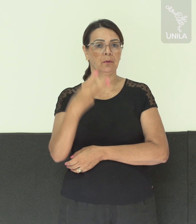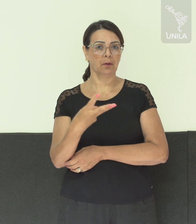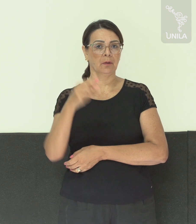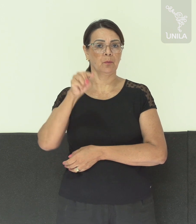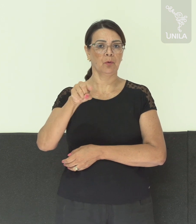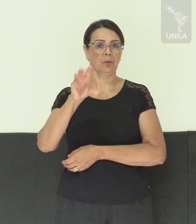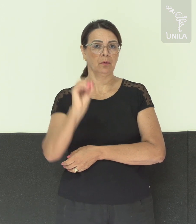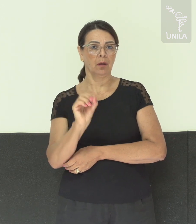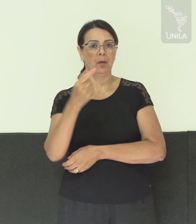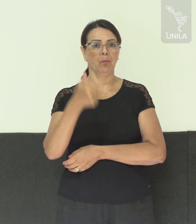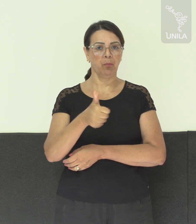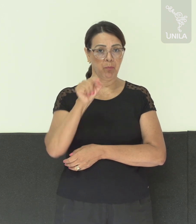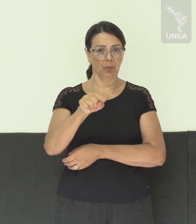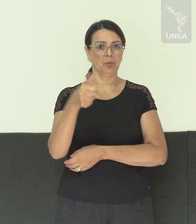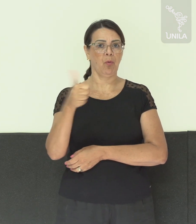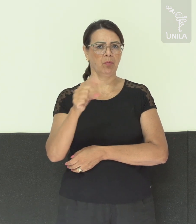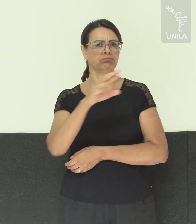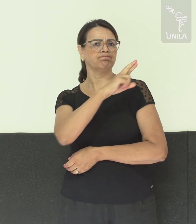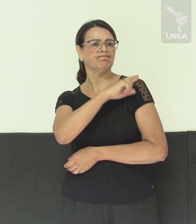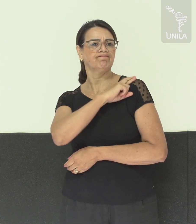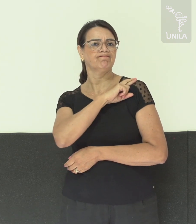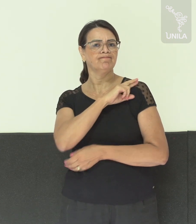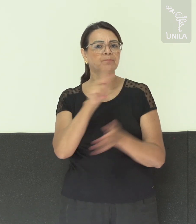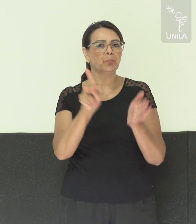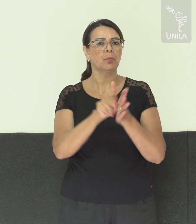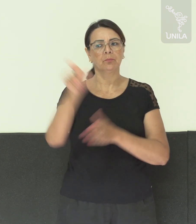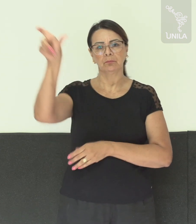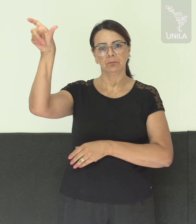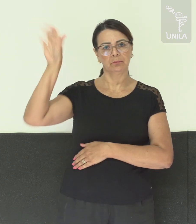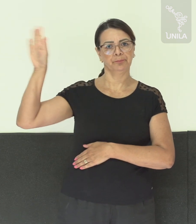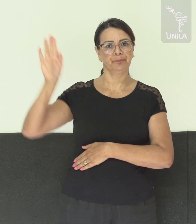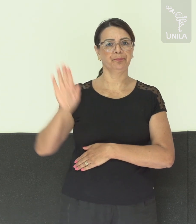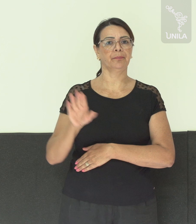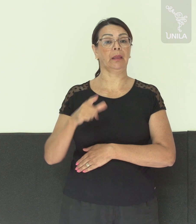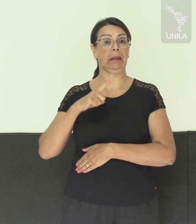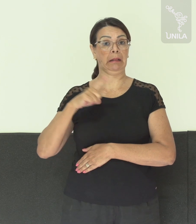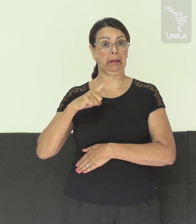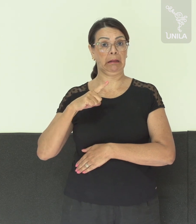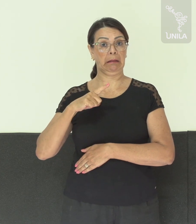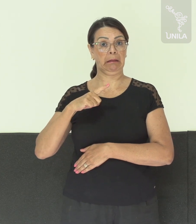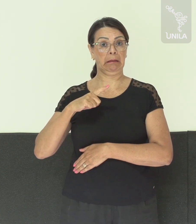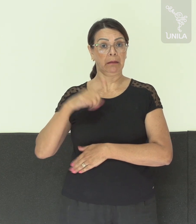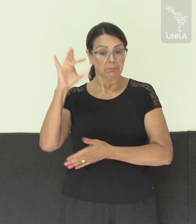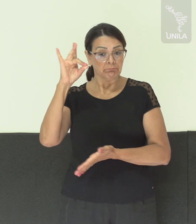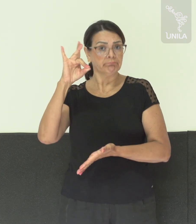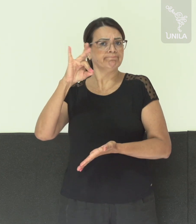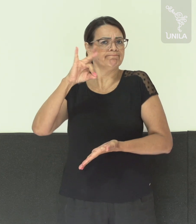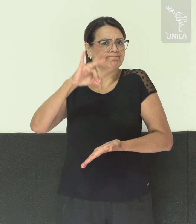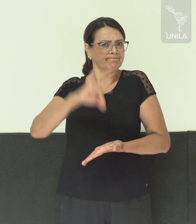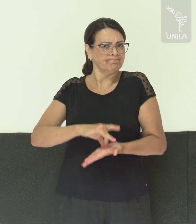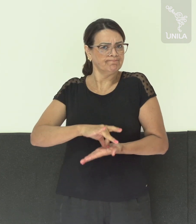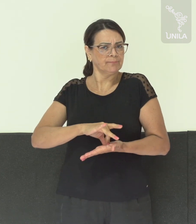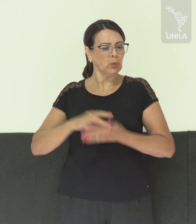7.3.10.11. É de responsabilidade exclusiva do candidato zelar pela boa execuibilidade